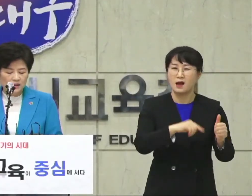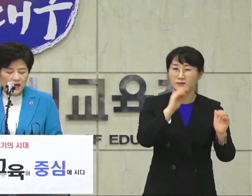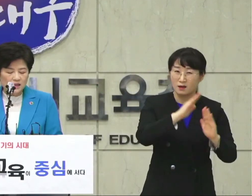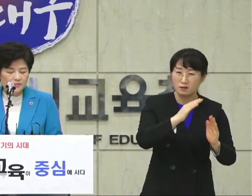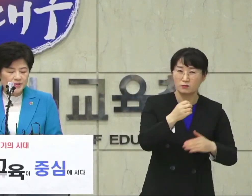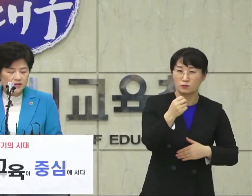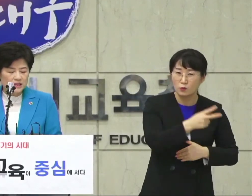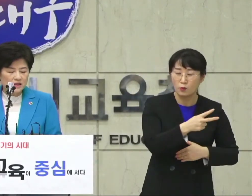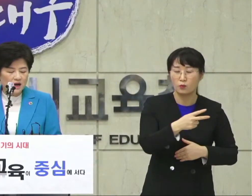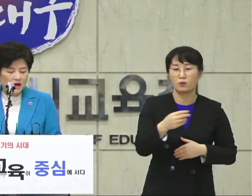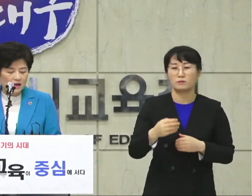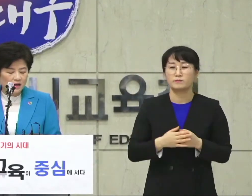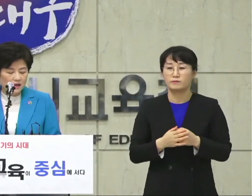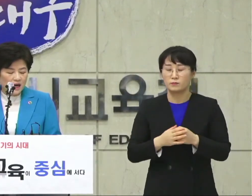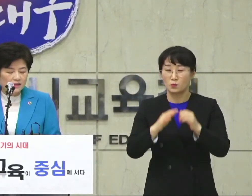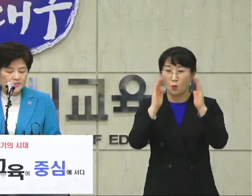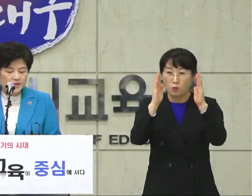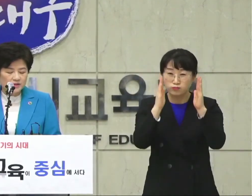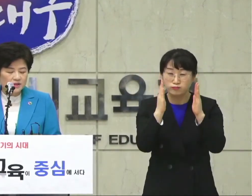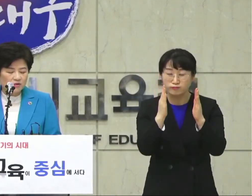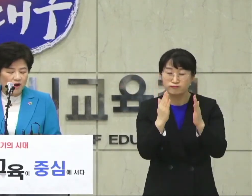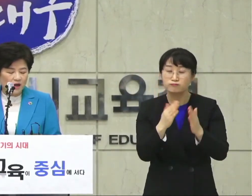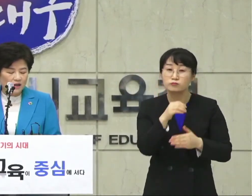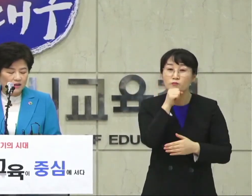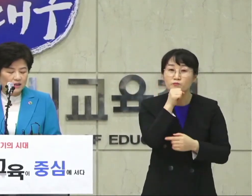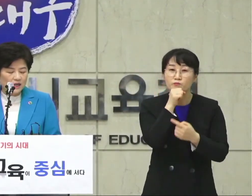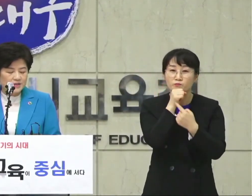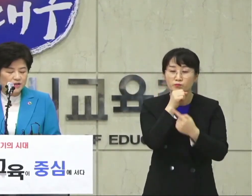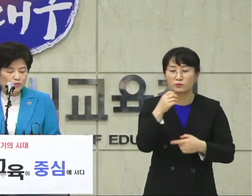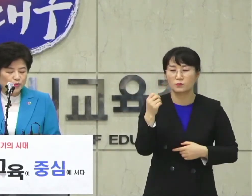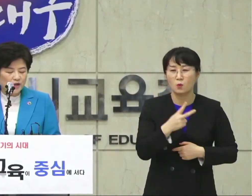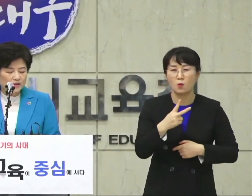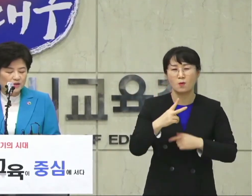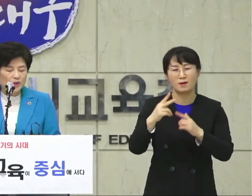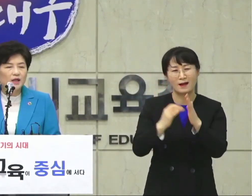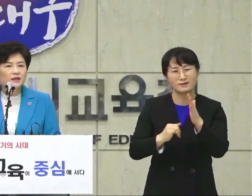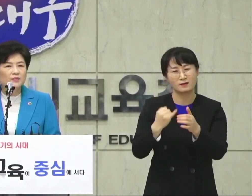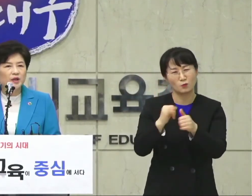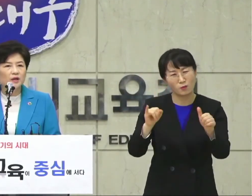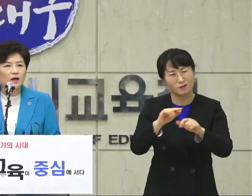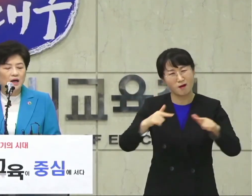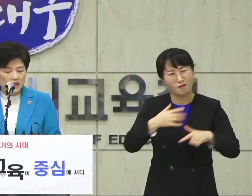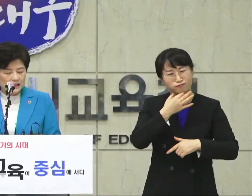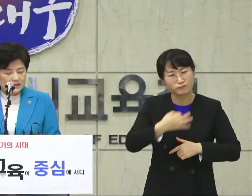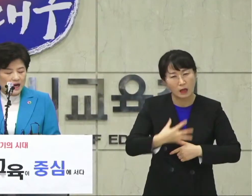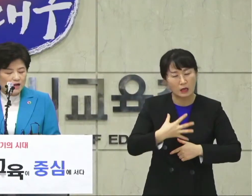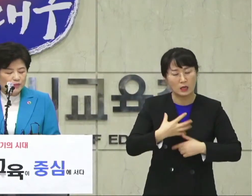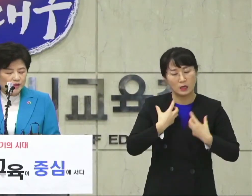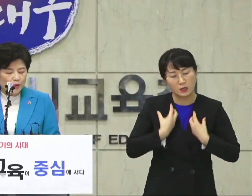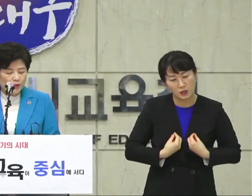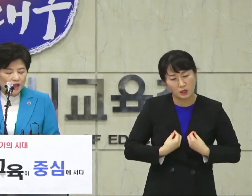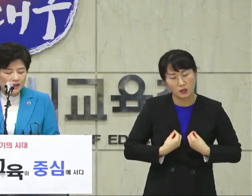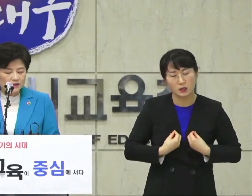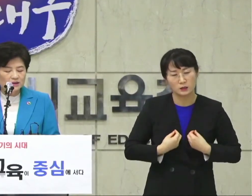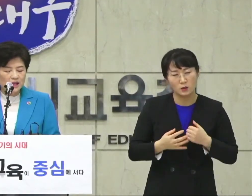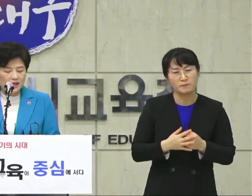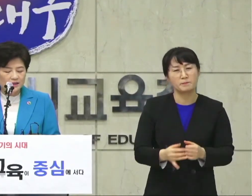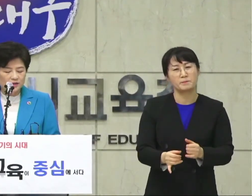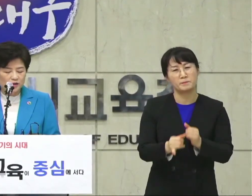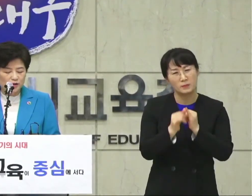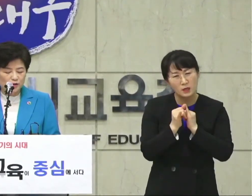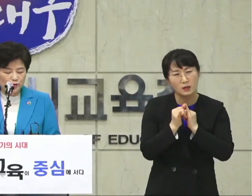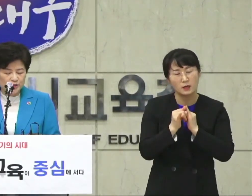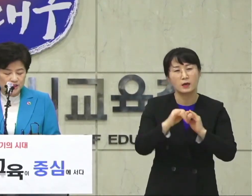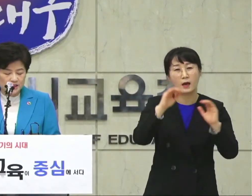아이와 학업성장과 학업성적과 가정불화를 비관하며 삶을